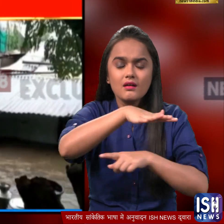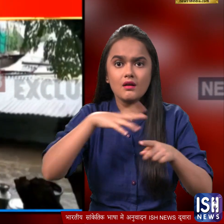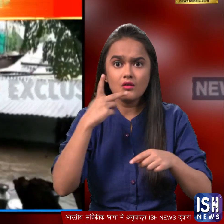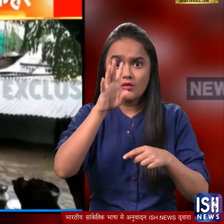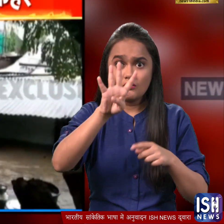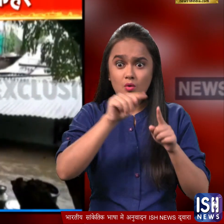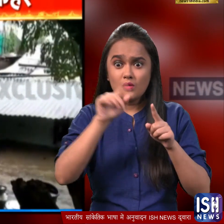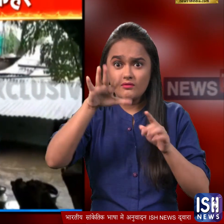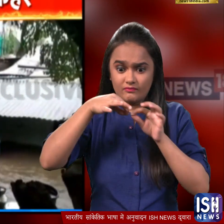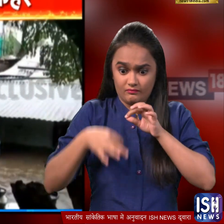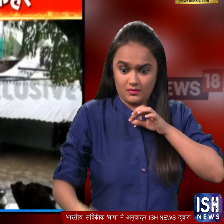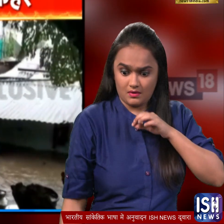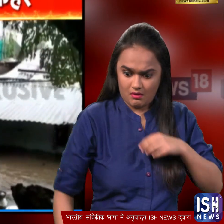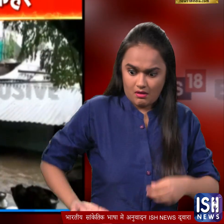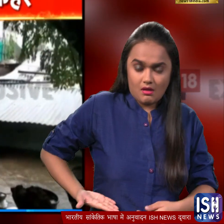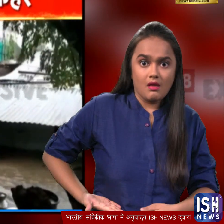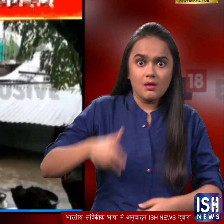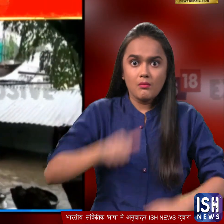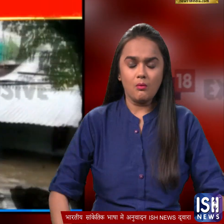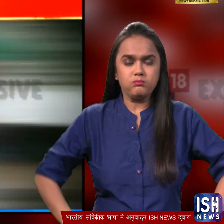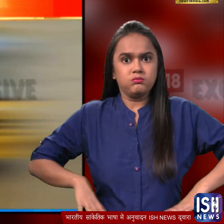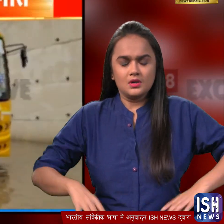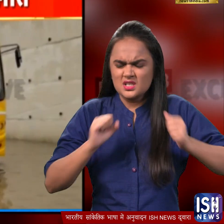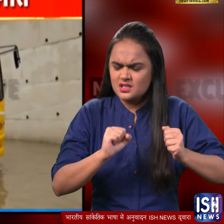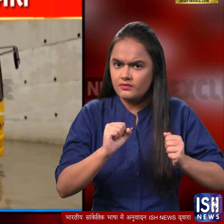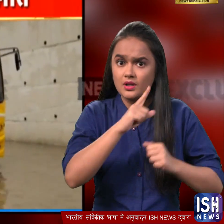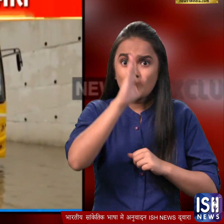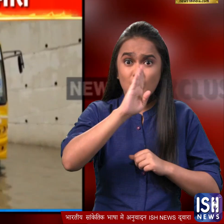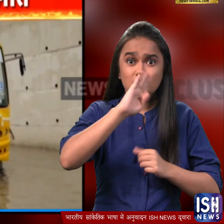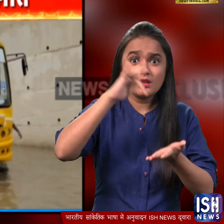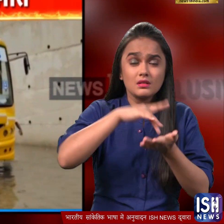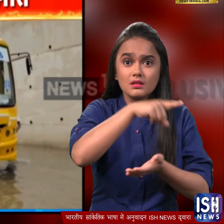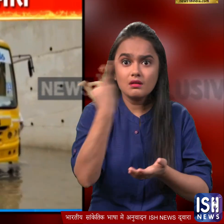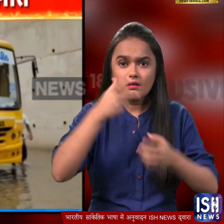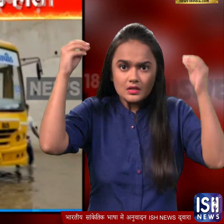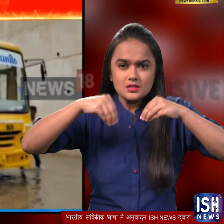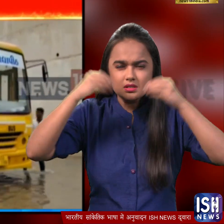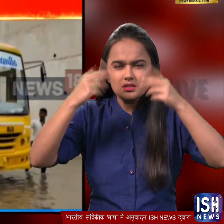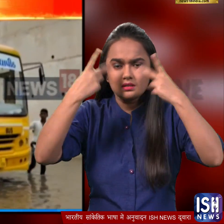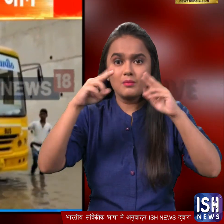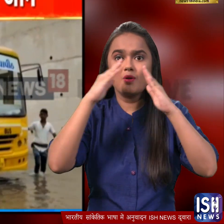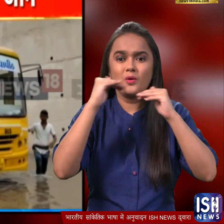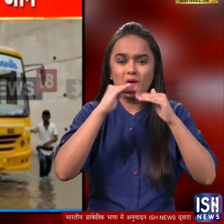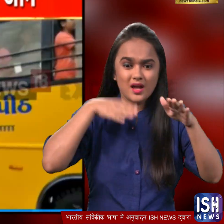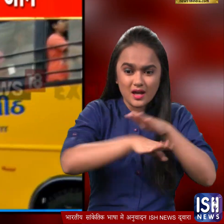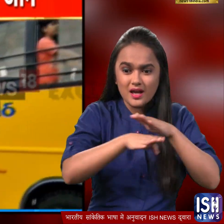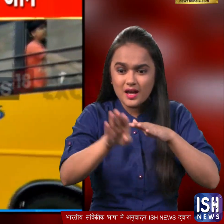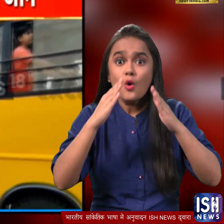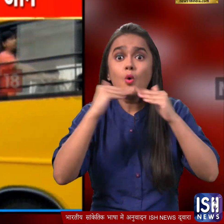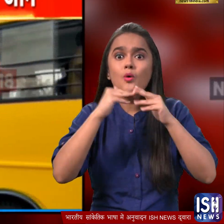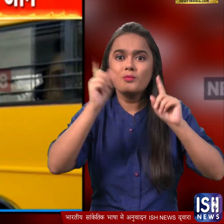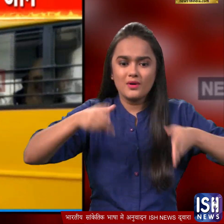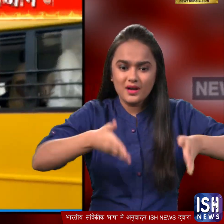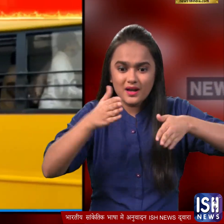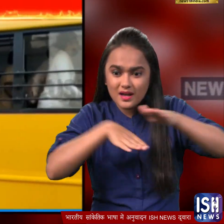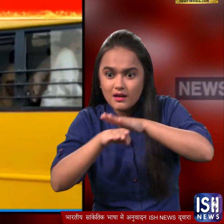4 से 5 फीट तक पानी भरने से लोगों के लिए मुसीबत खड़ी हो गई। उधर बोटाद में भारी बारिश से शहर के अंडरपास पानी से भर गए। ऐसे ही